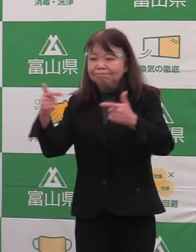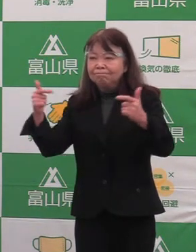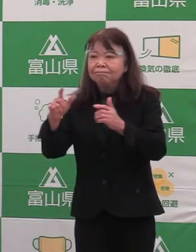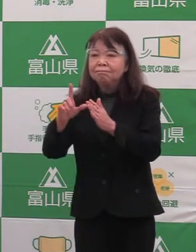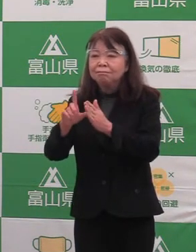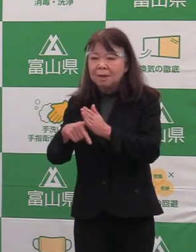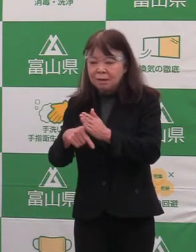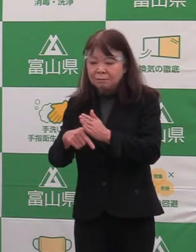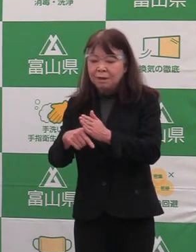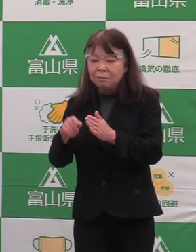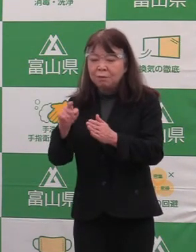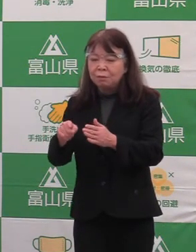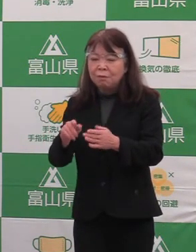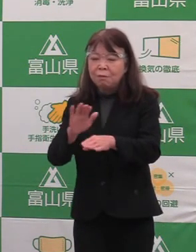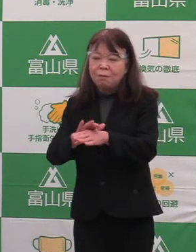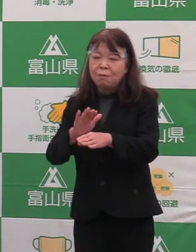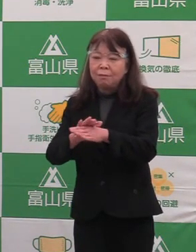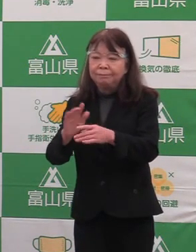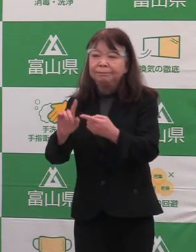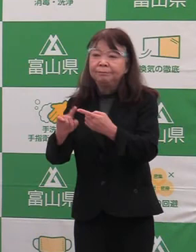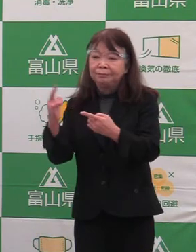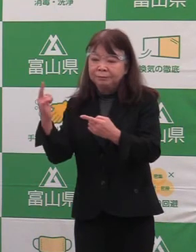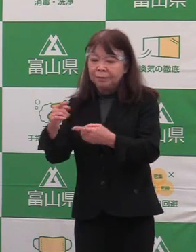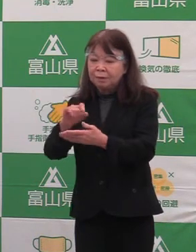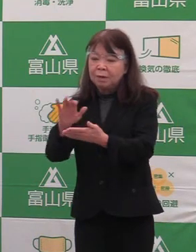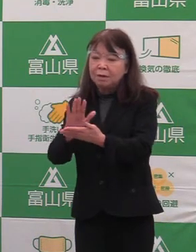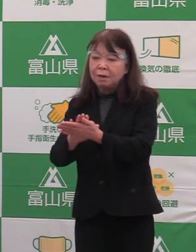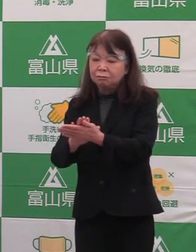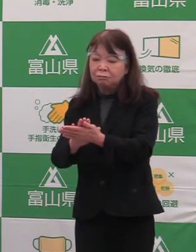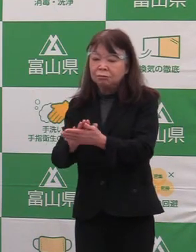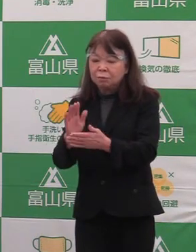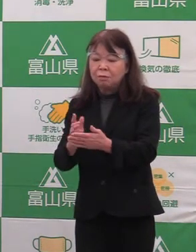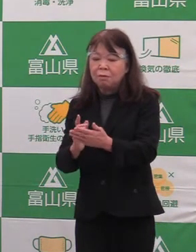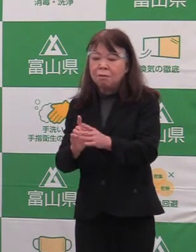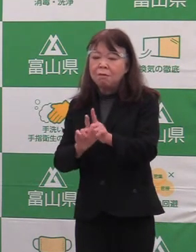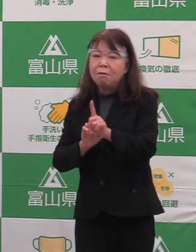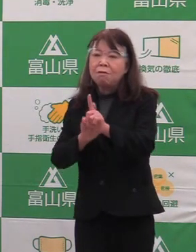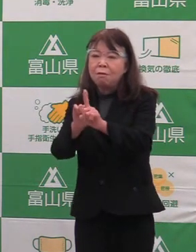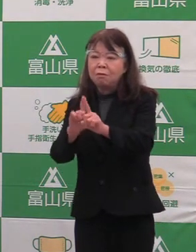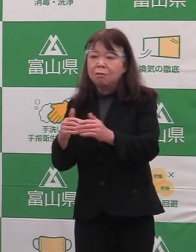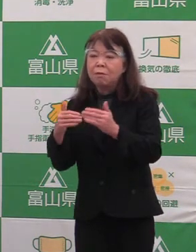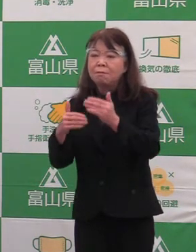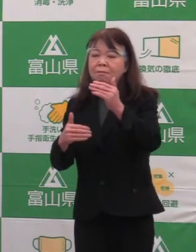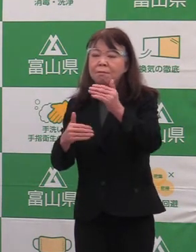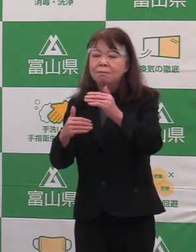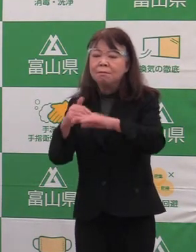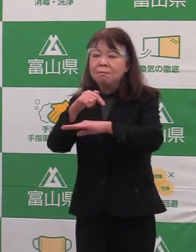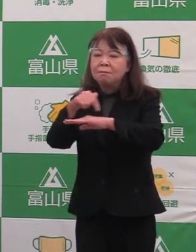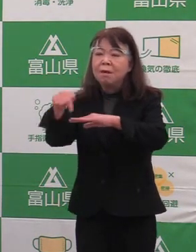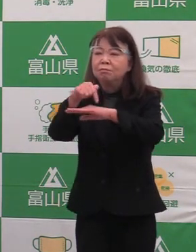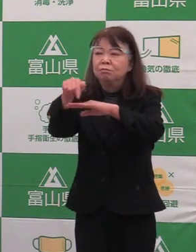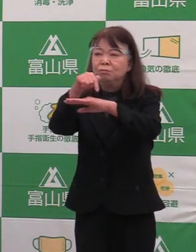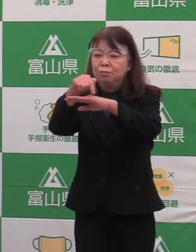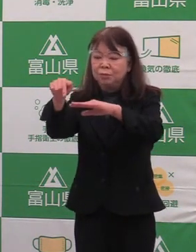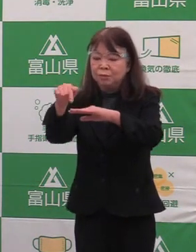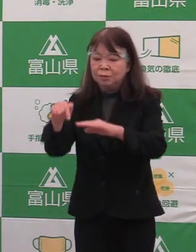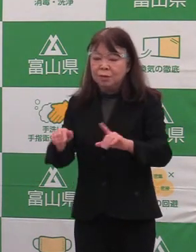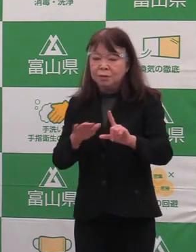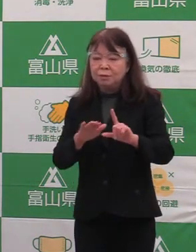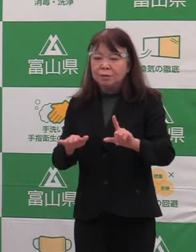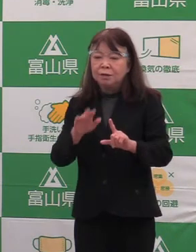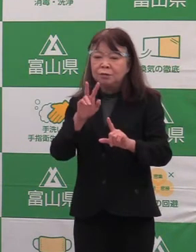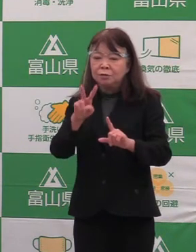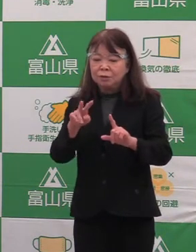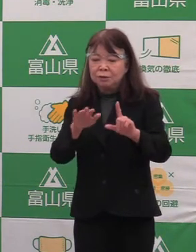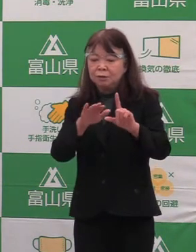まあ、適用しないとあるんですけれども、そもそもそのロードマップでステージ2、ステージ3に上